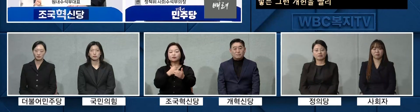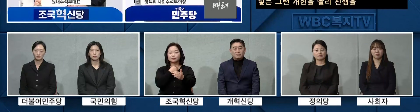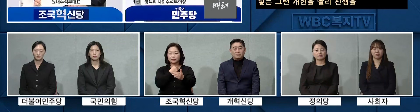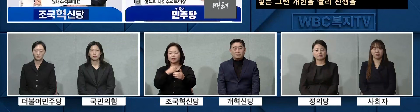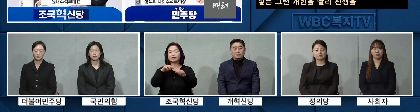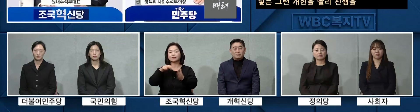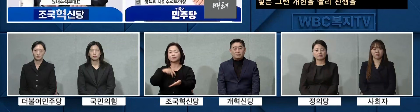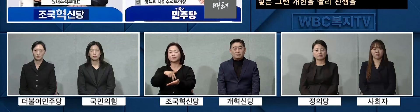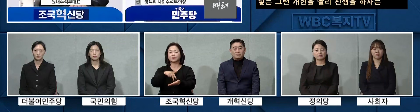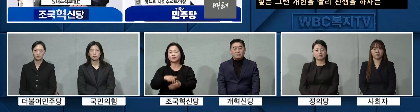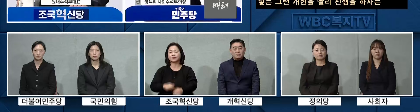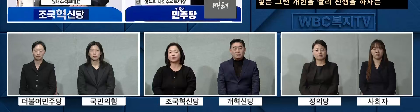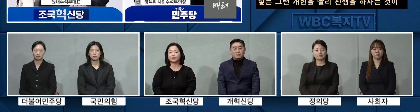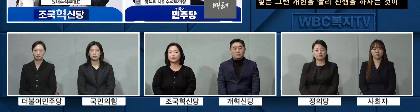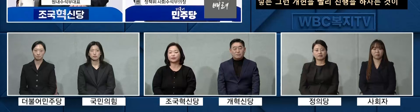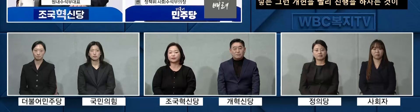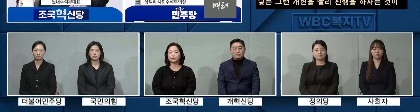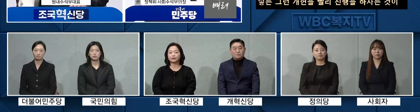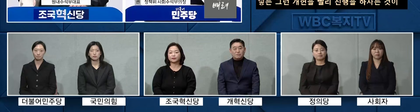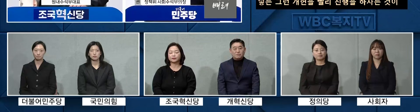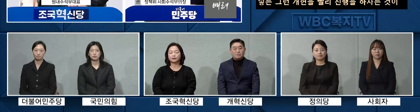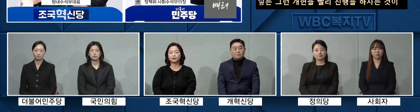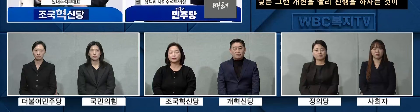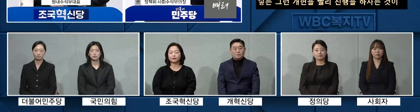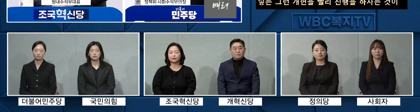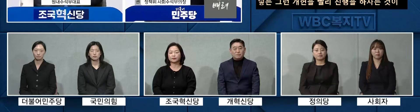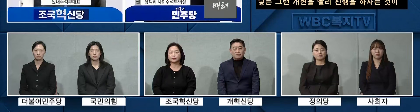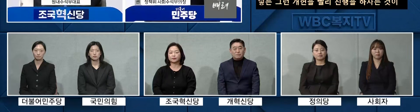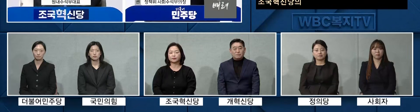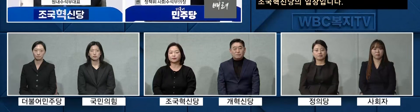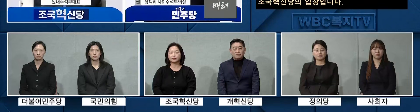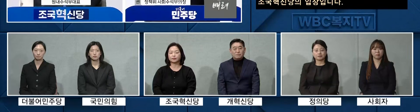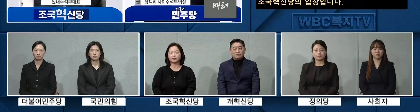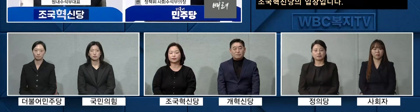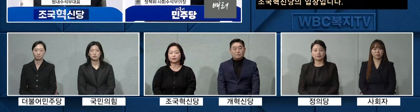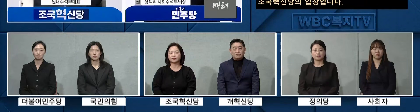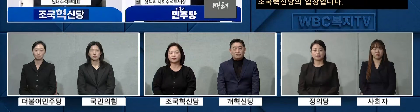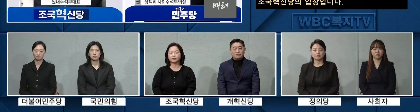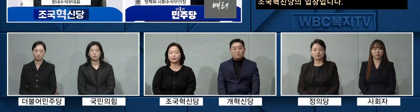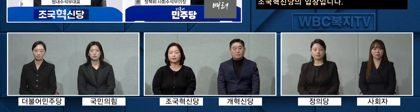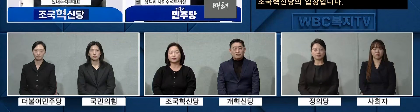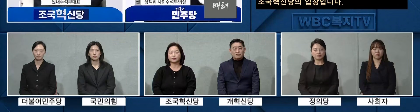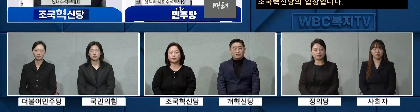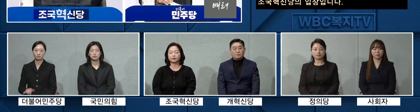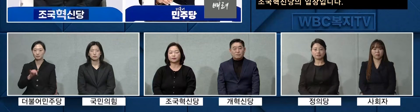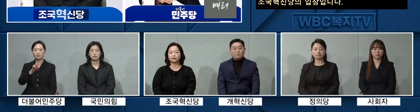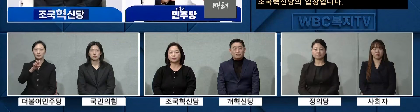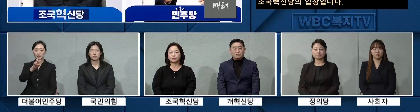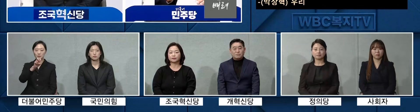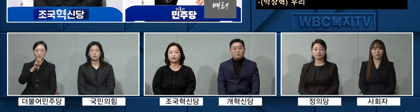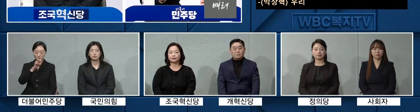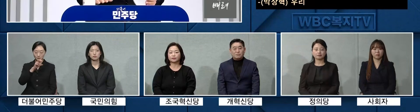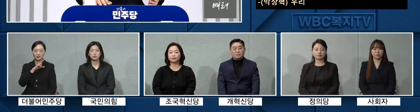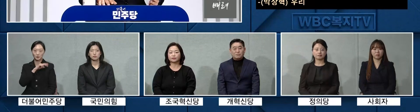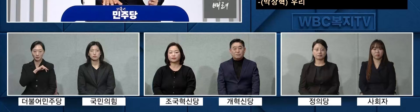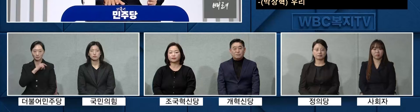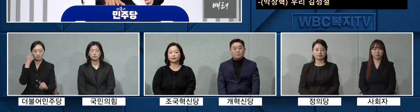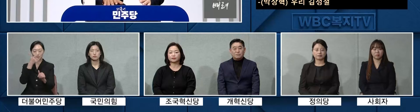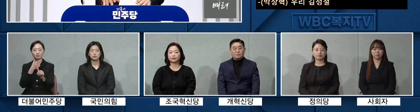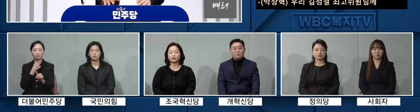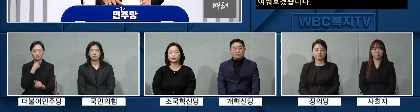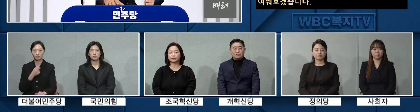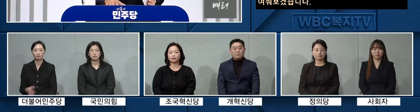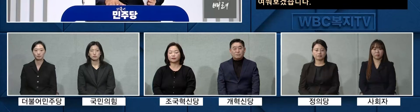혁신당의 입장입니다. 예, 우리 김정철 최고위원님께 여쭤보겠습니다. 보니까